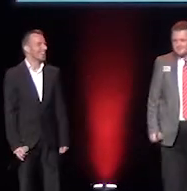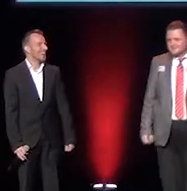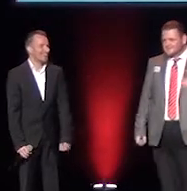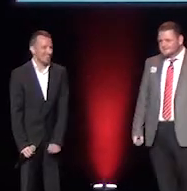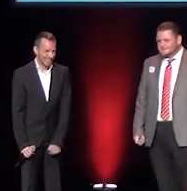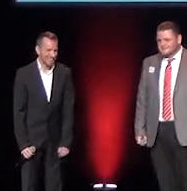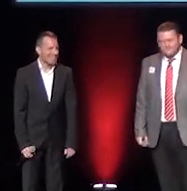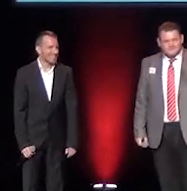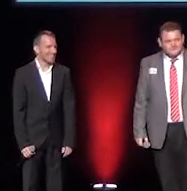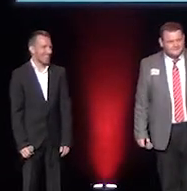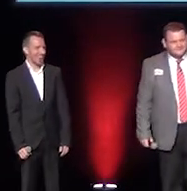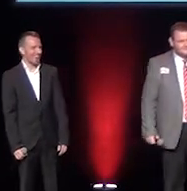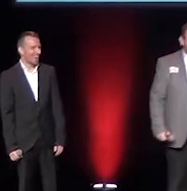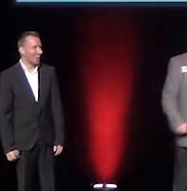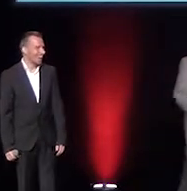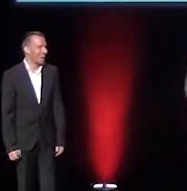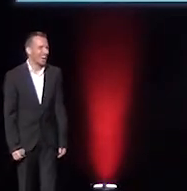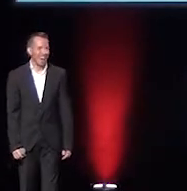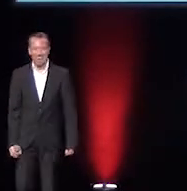Jetzt noch viel Spaß. Tschüss.